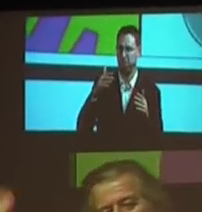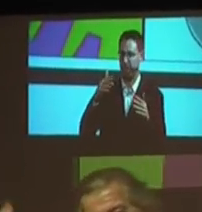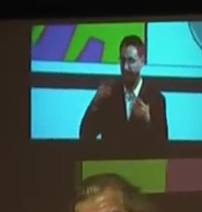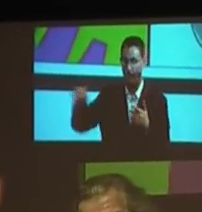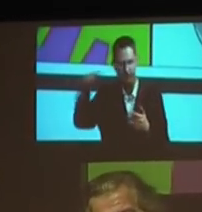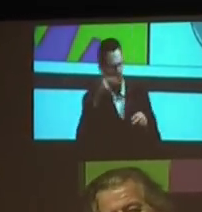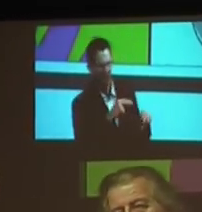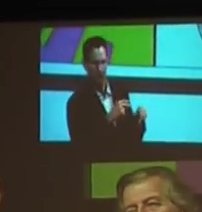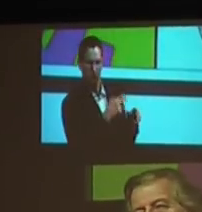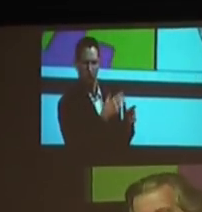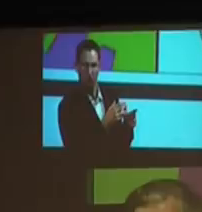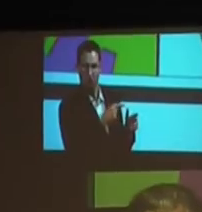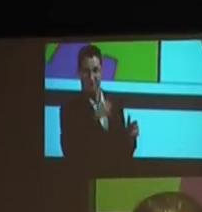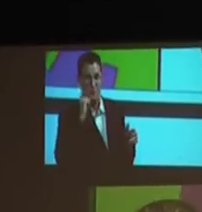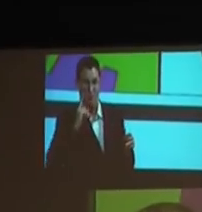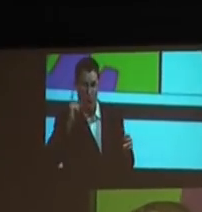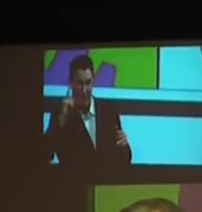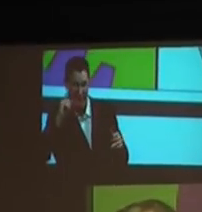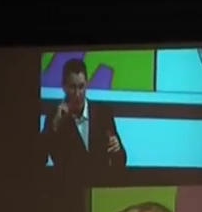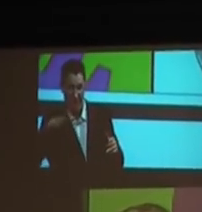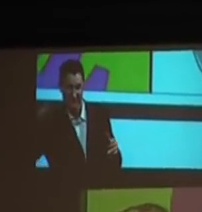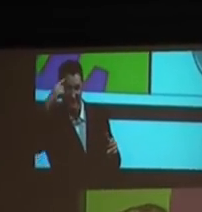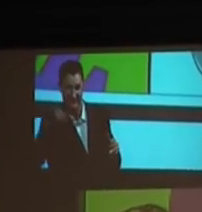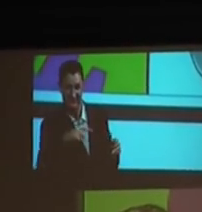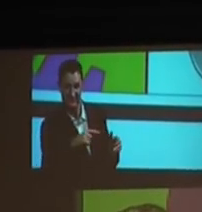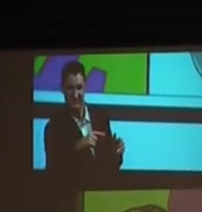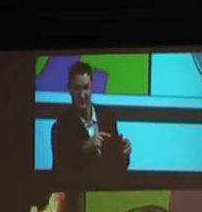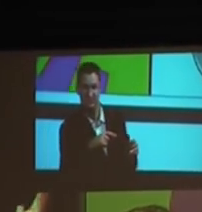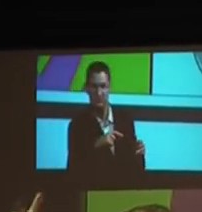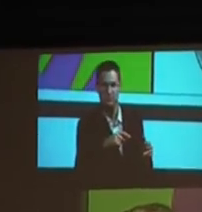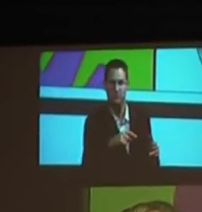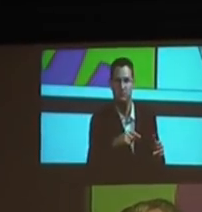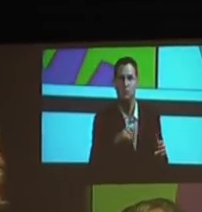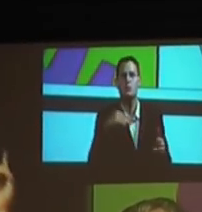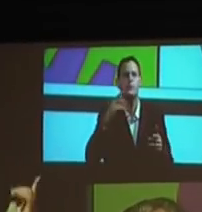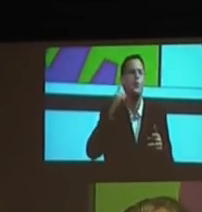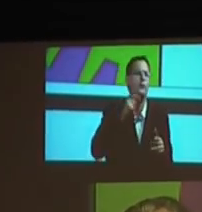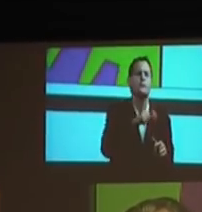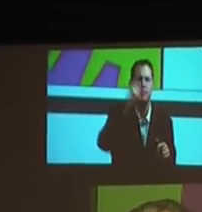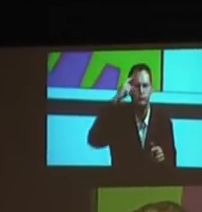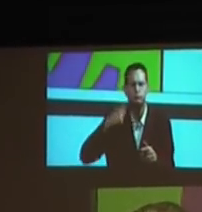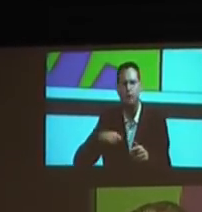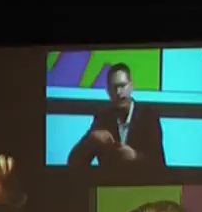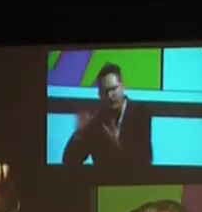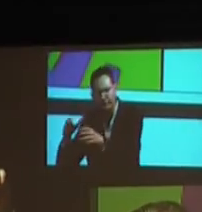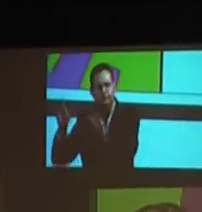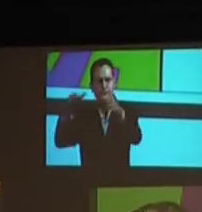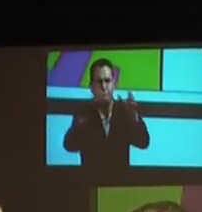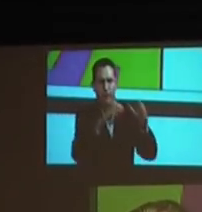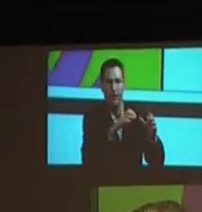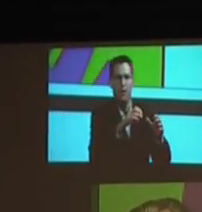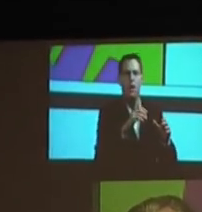Und ich habe dazu Gebärdensprache, in ich mich austauschen kann.